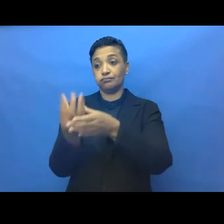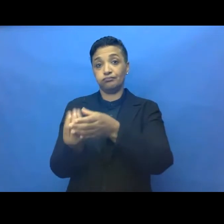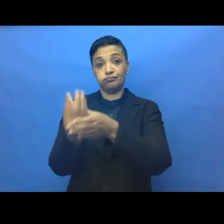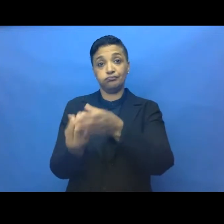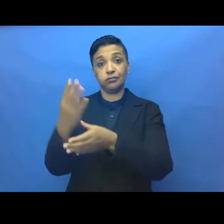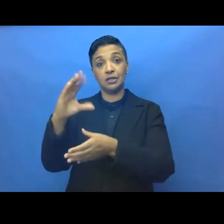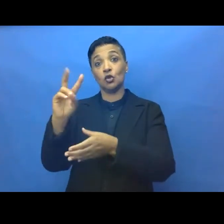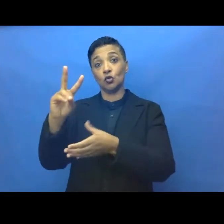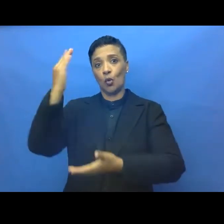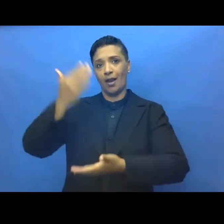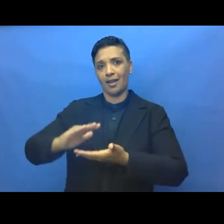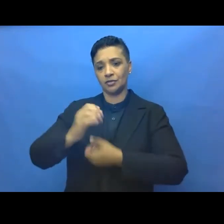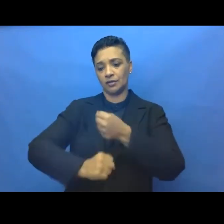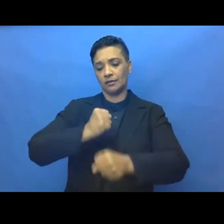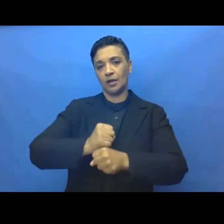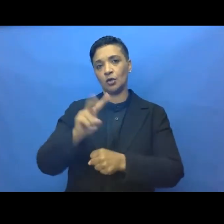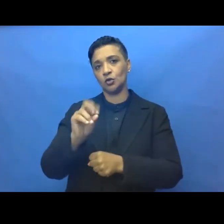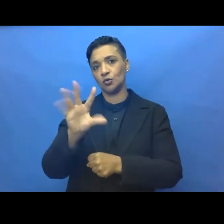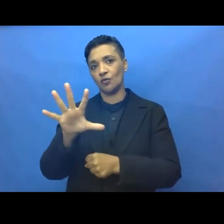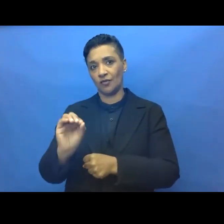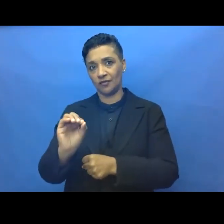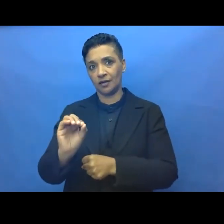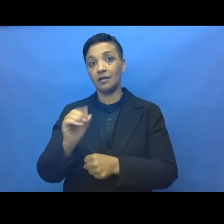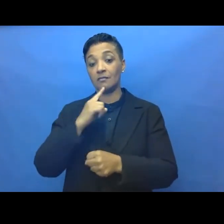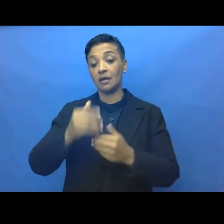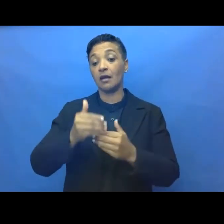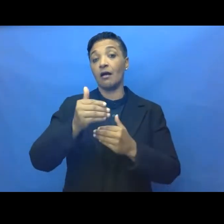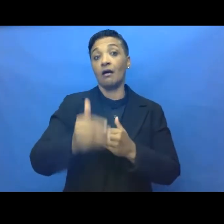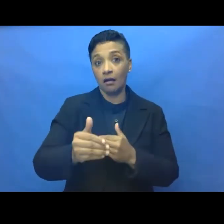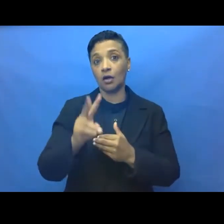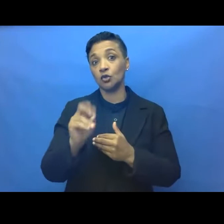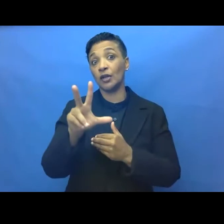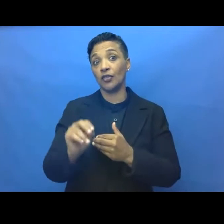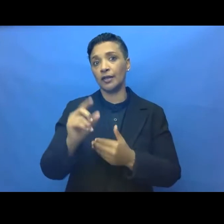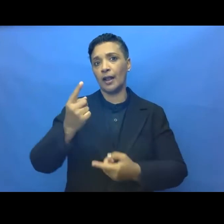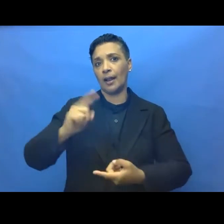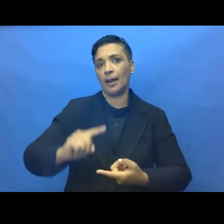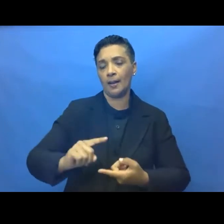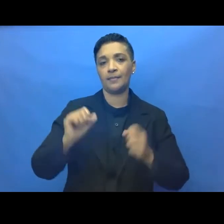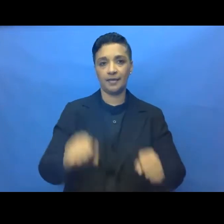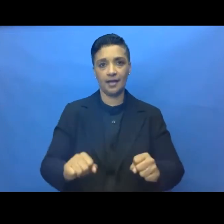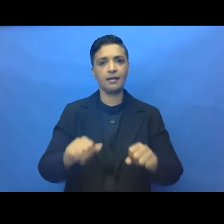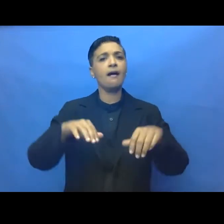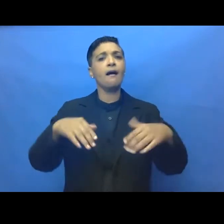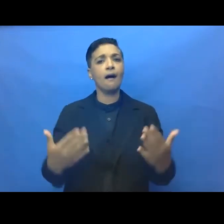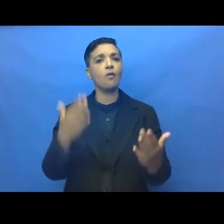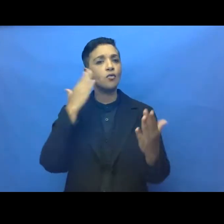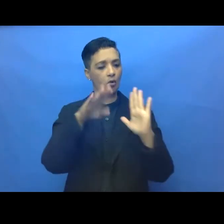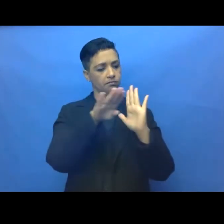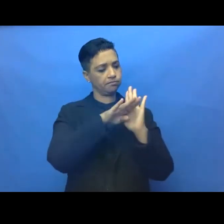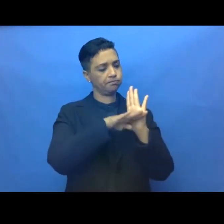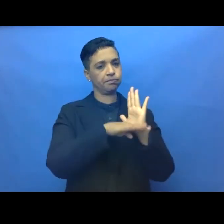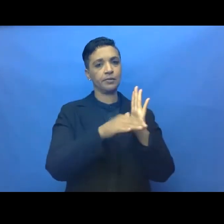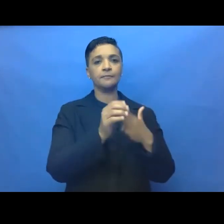du Canada qui vise à atteindre des émissions nettes nulles d'ici 2050 et à stopper et inverser la perte